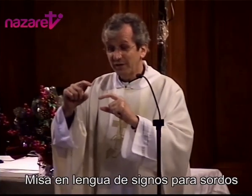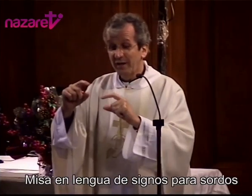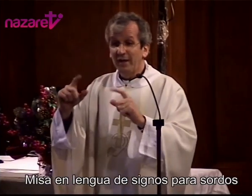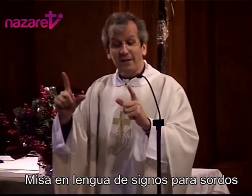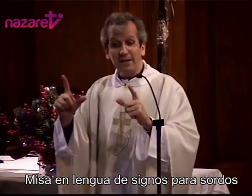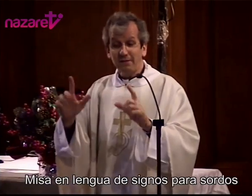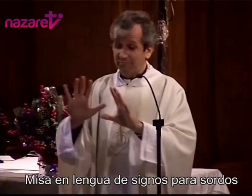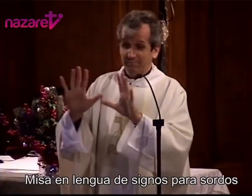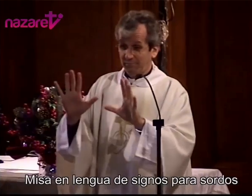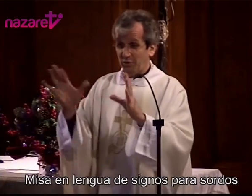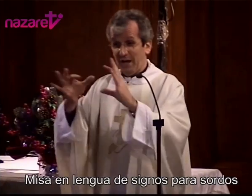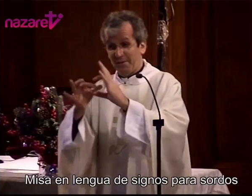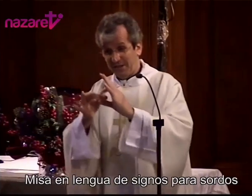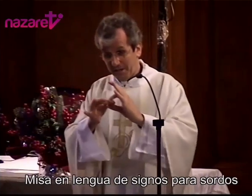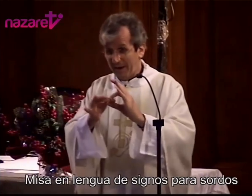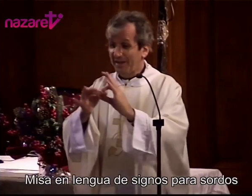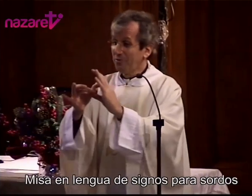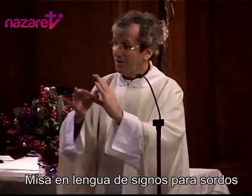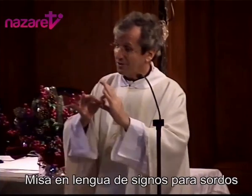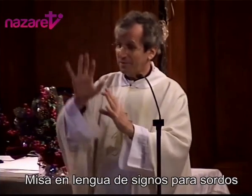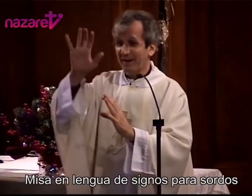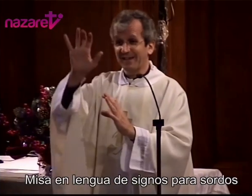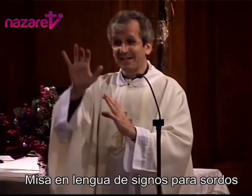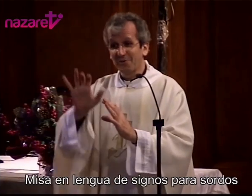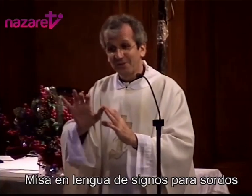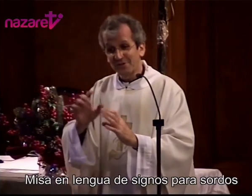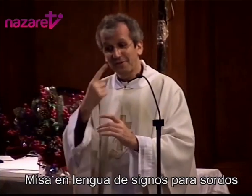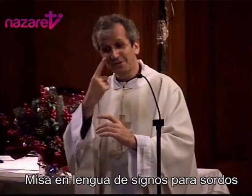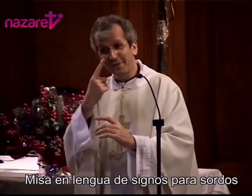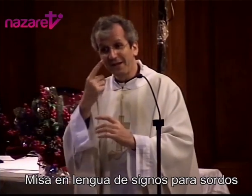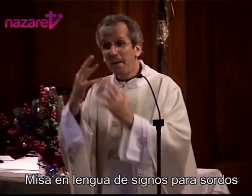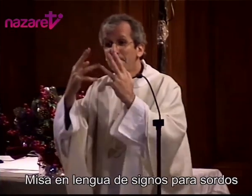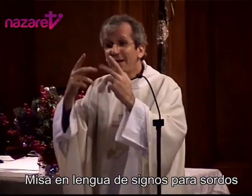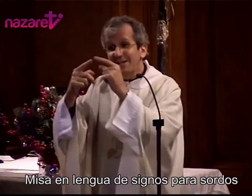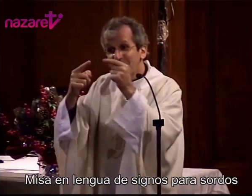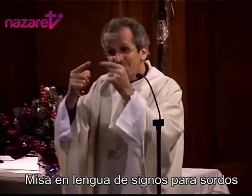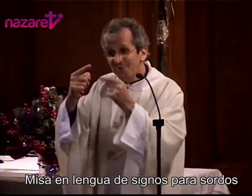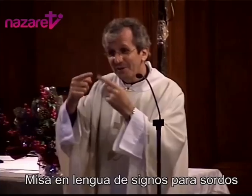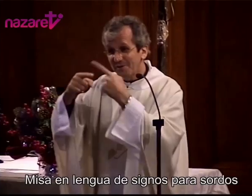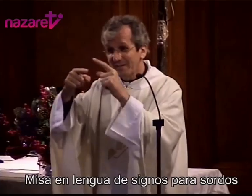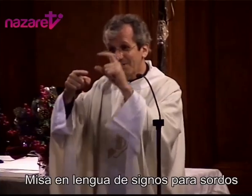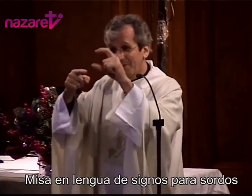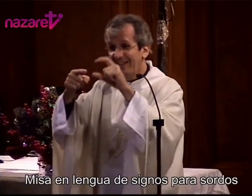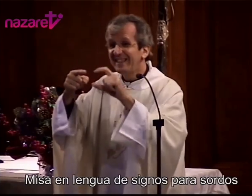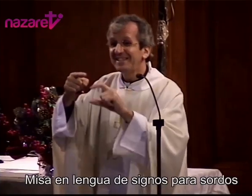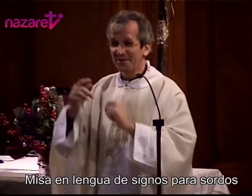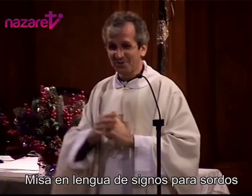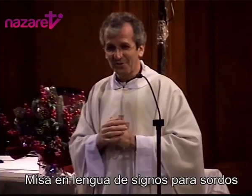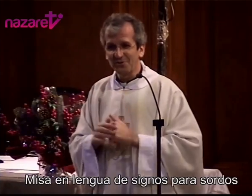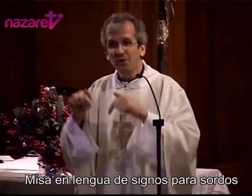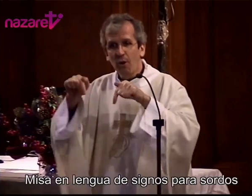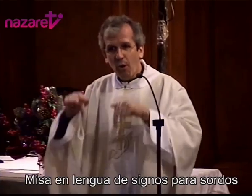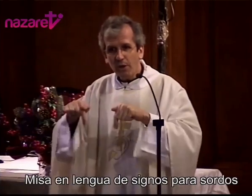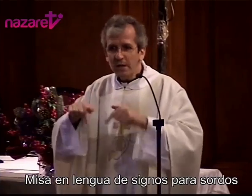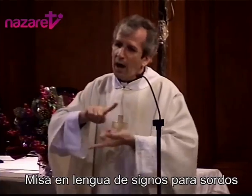trozos. Y, pues, a veces, y parecen unidos y parece que sea todo un texto. Y dices, hombre, miras los números y ves que son distintos